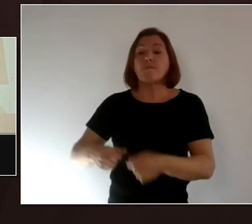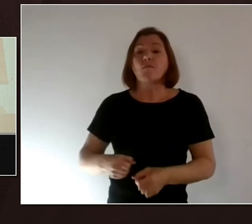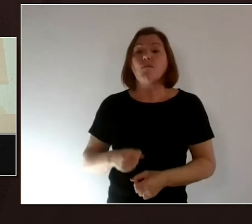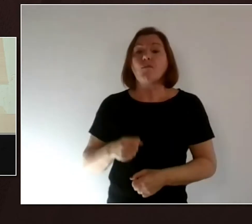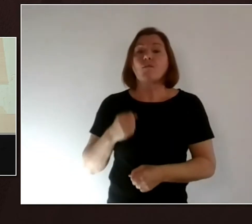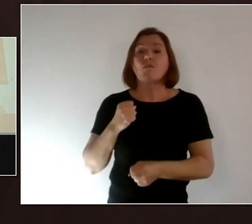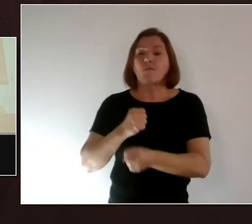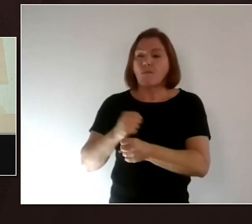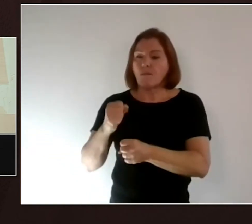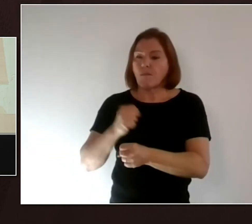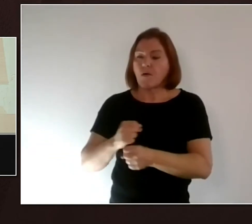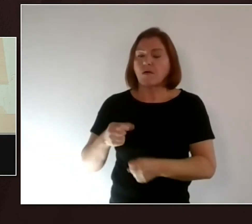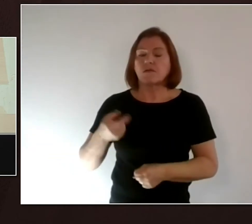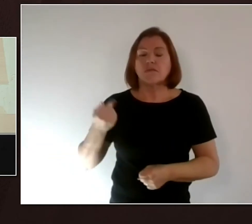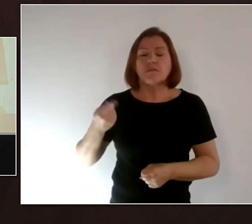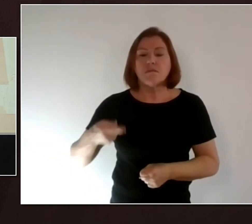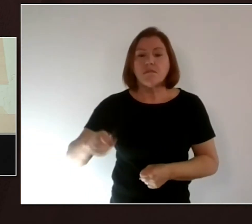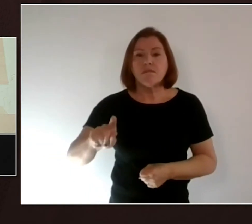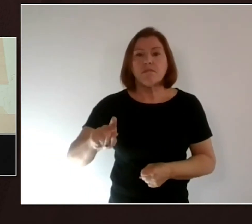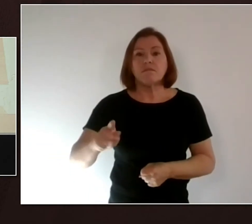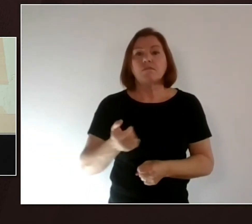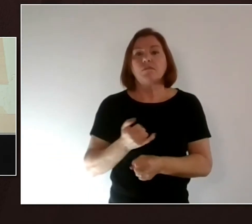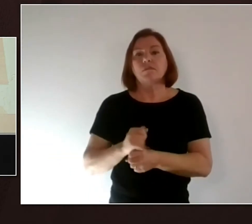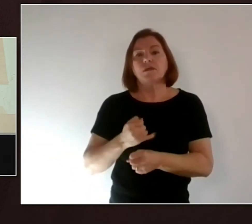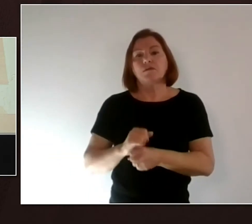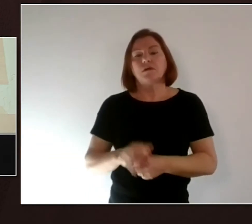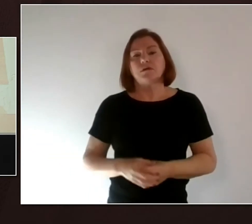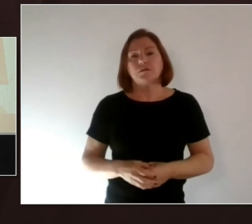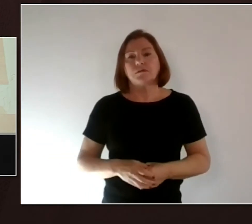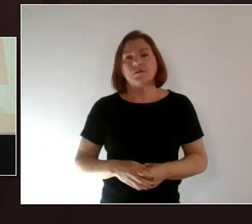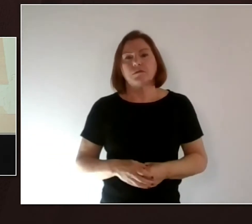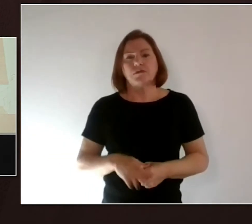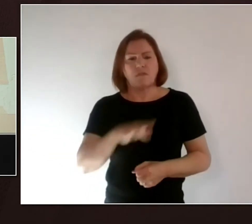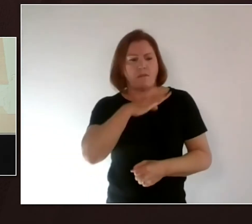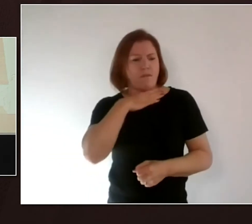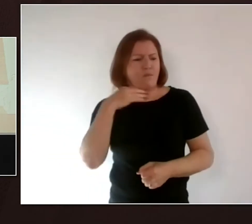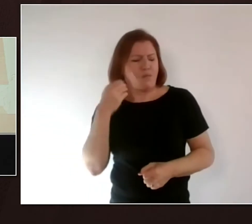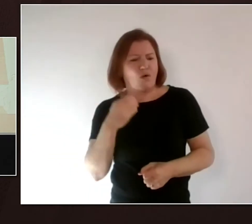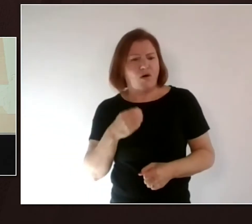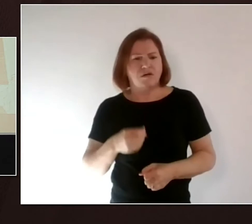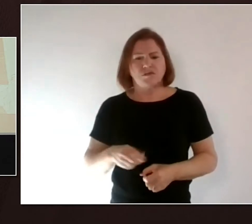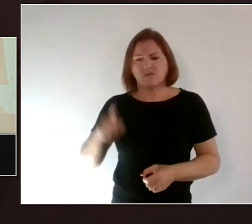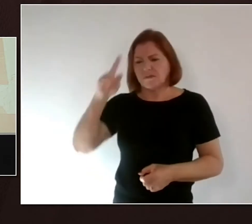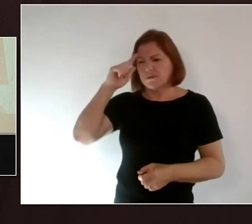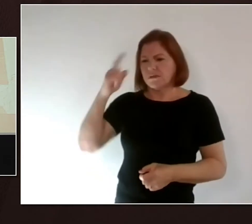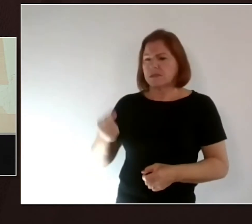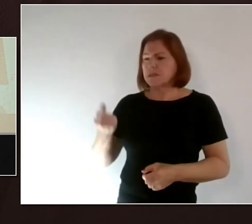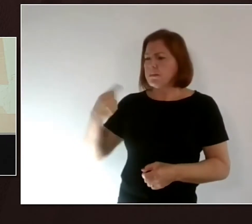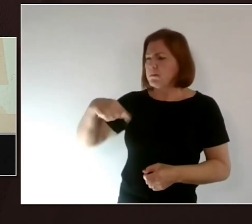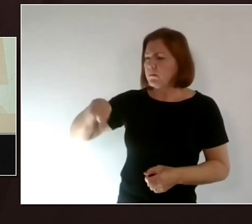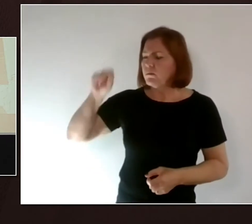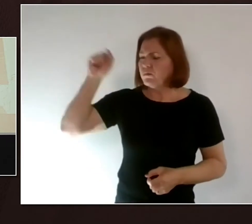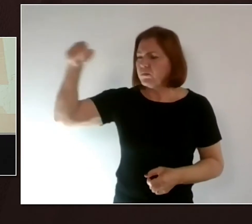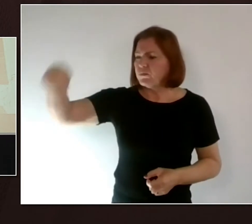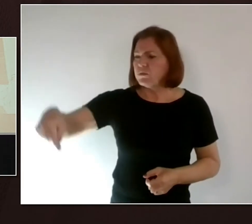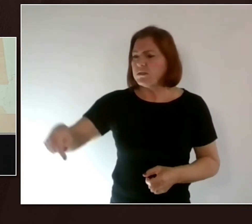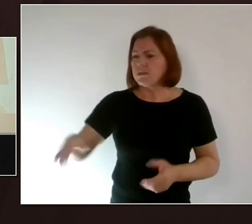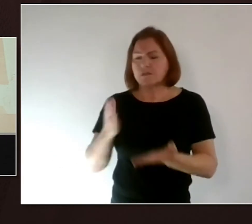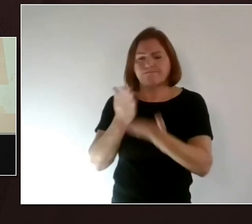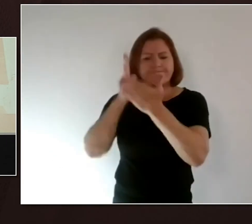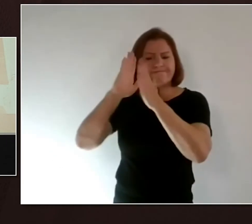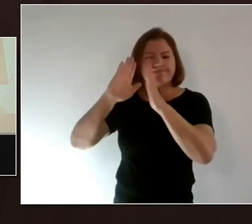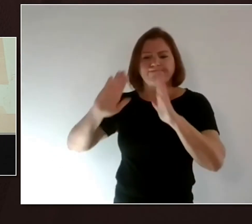os incrédulos mortos, e para a punição eterna no lago de fogo. Aí sim, aí acabou de vez. Só